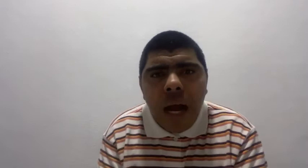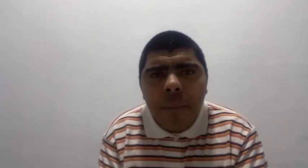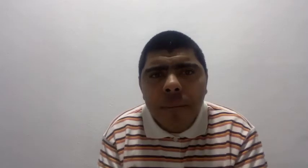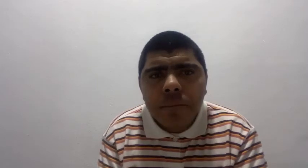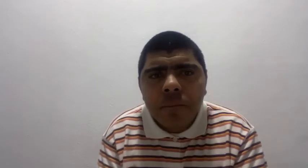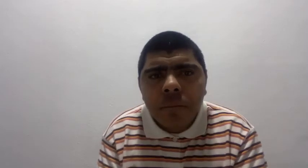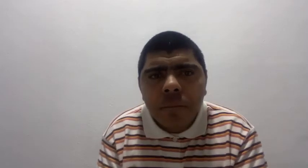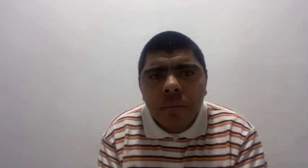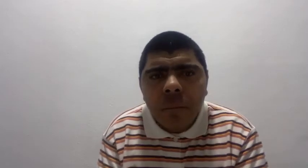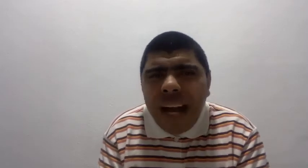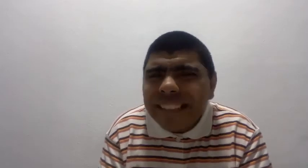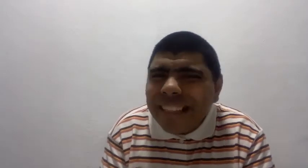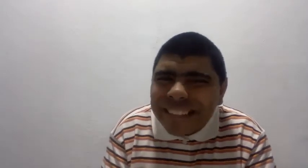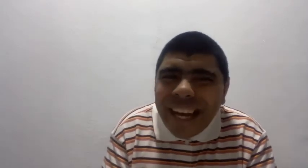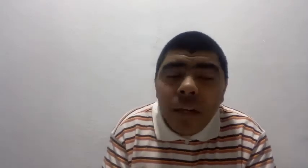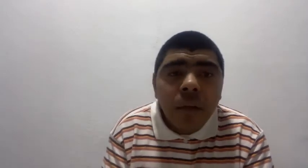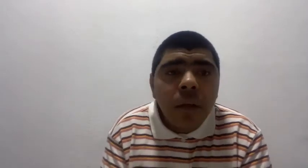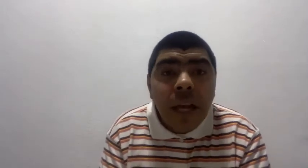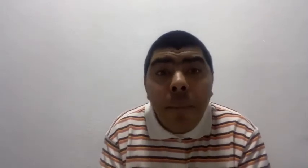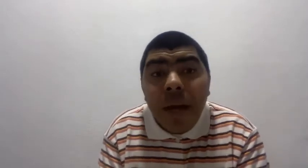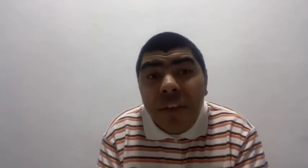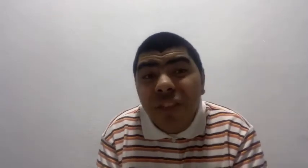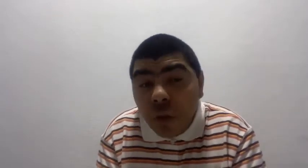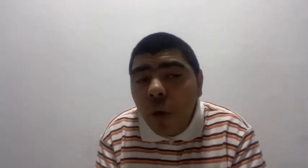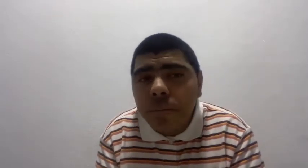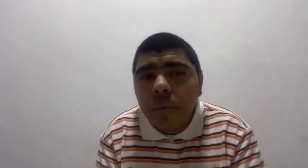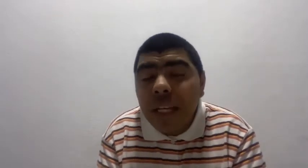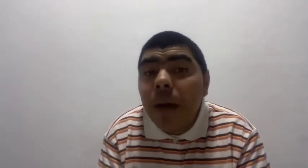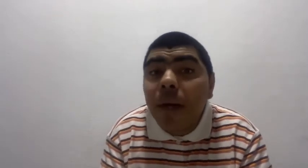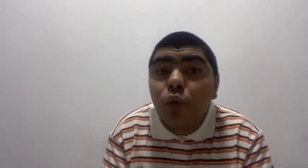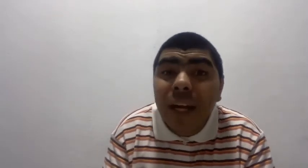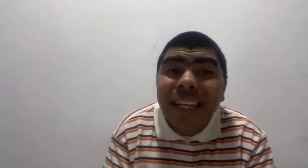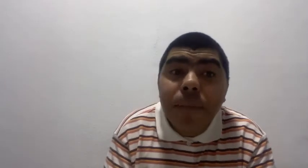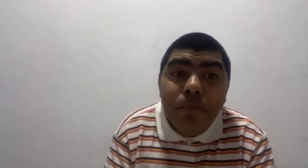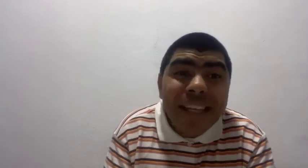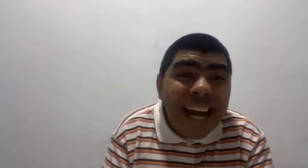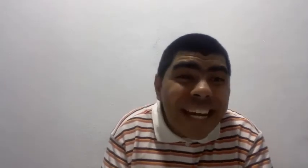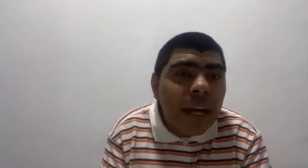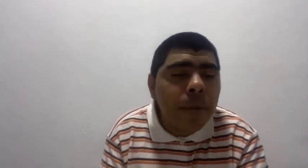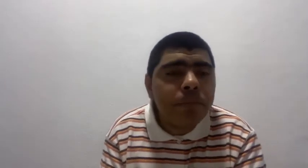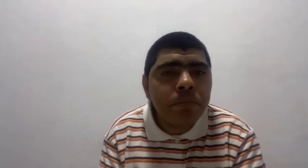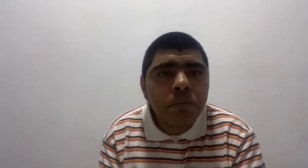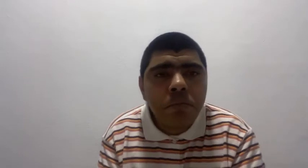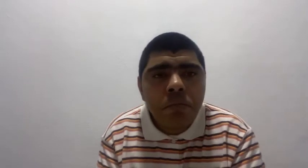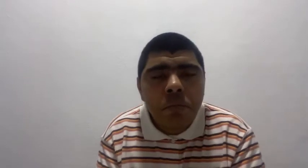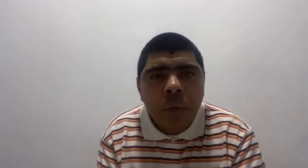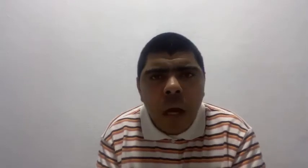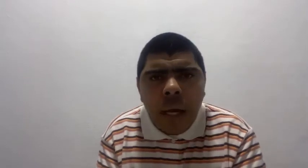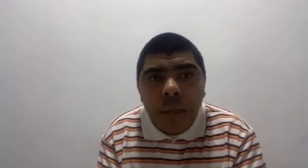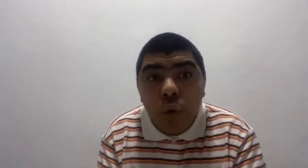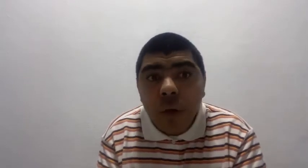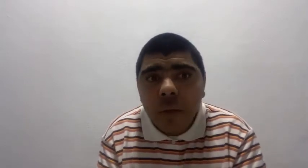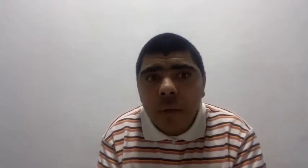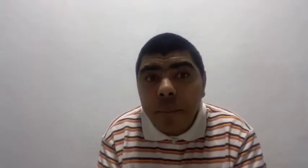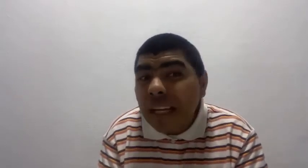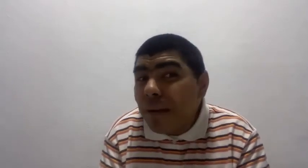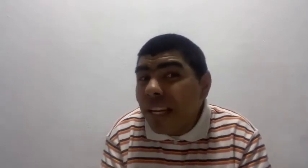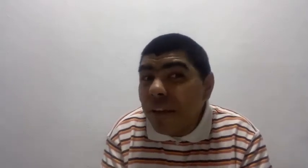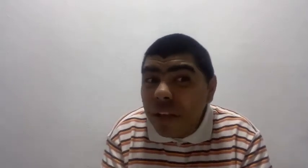amén, alcanzar la perfección y la madurez que el Padre anhela. Aleluya. Para el